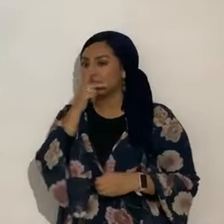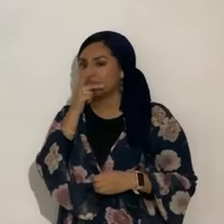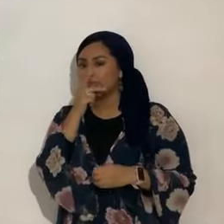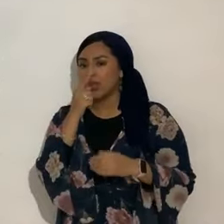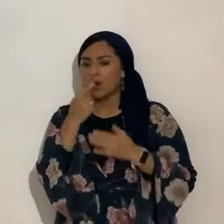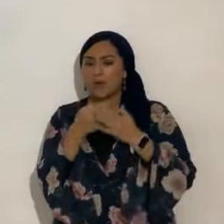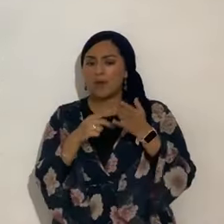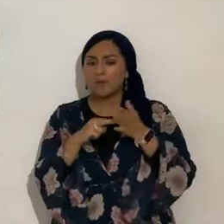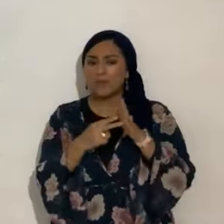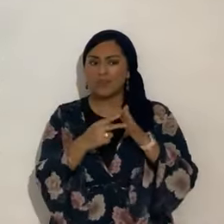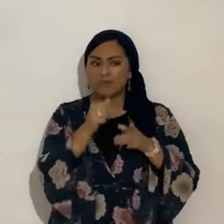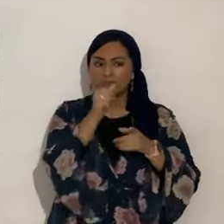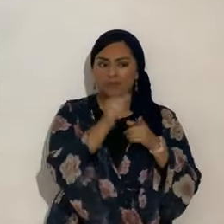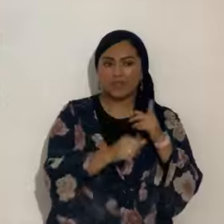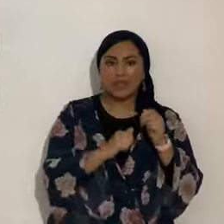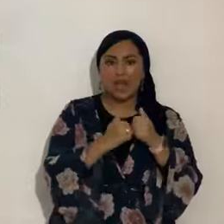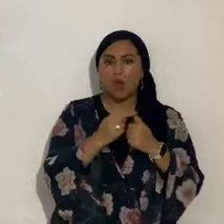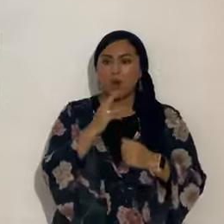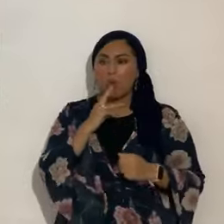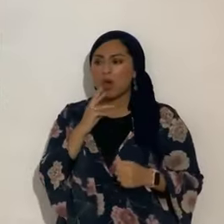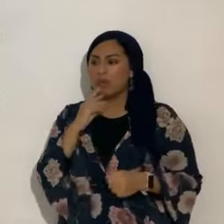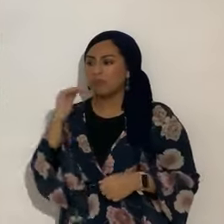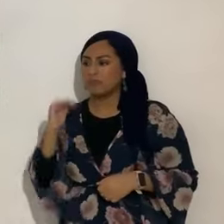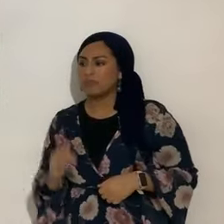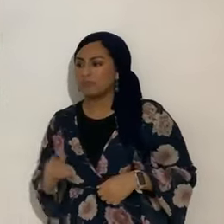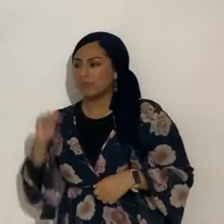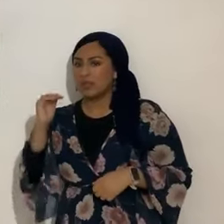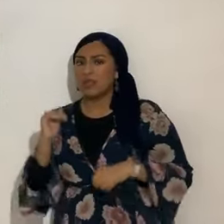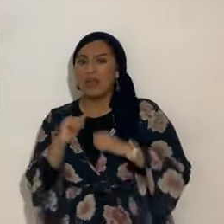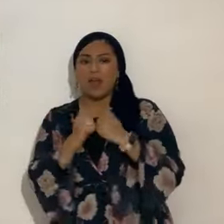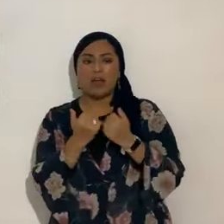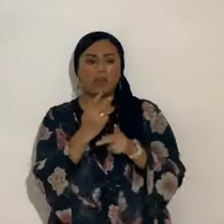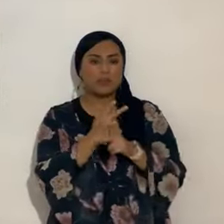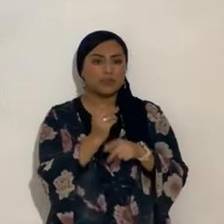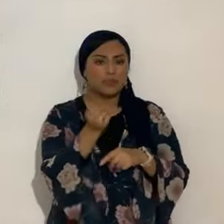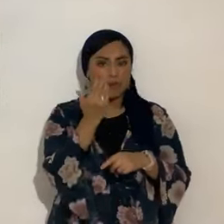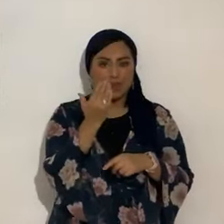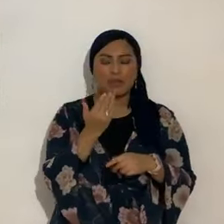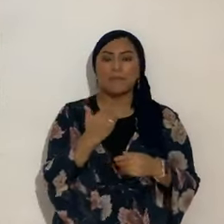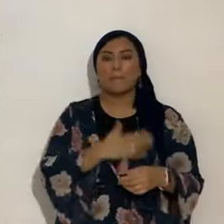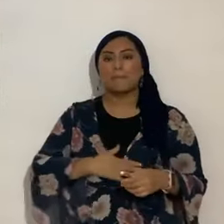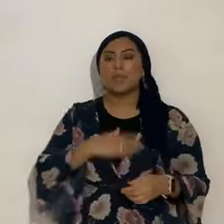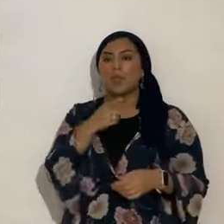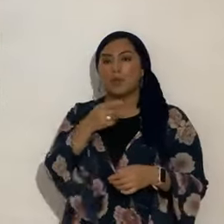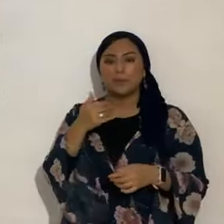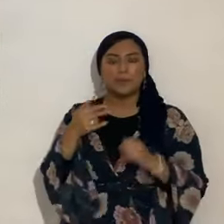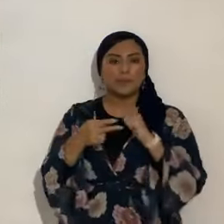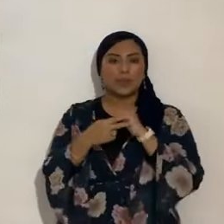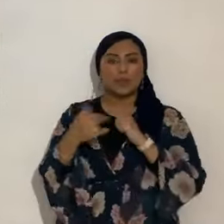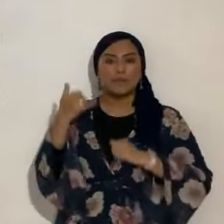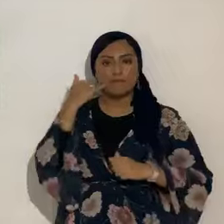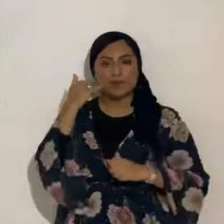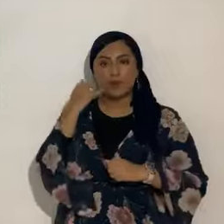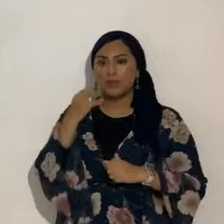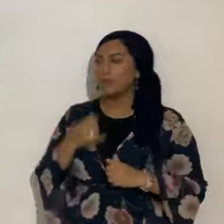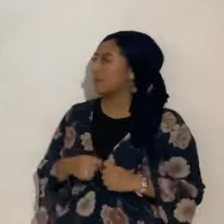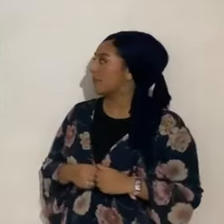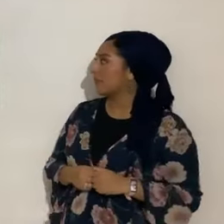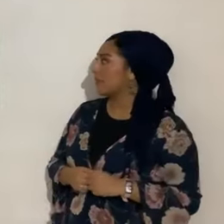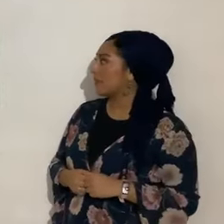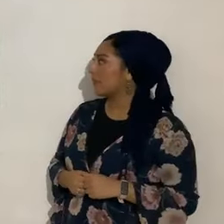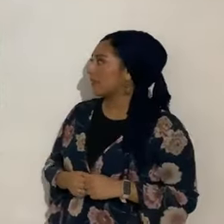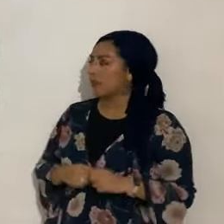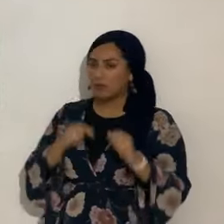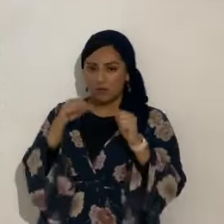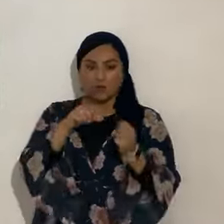Brit Milá, que es el Tevilá y cómo se guarda el Shabbat. Es la última revista, ténganla. ¿sí? La puedes depositar donde te